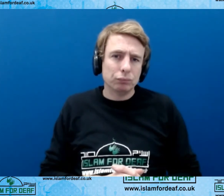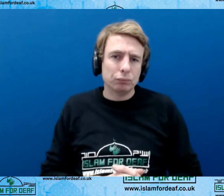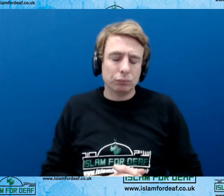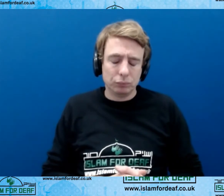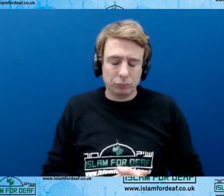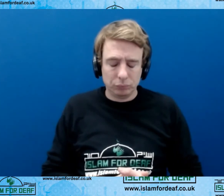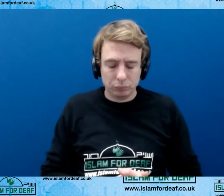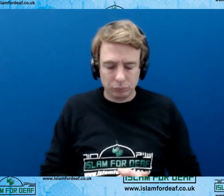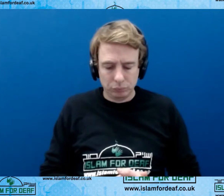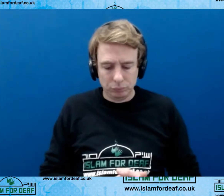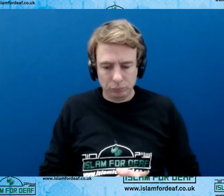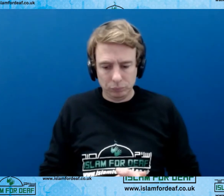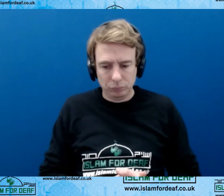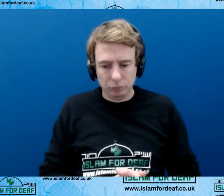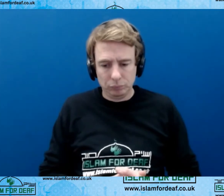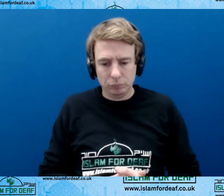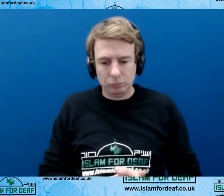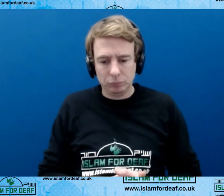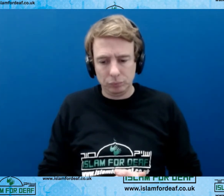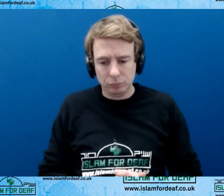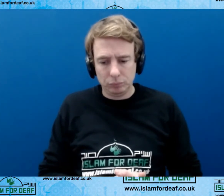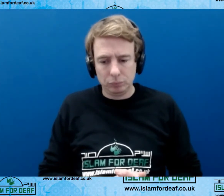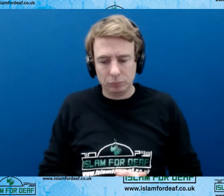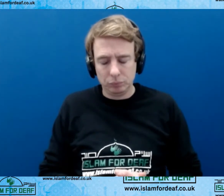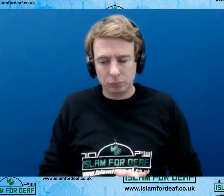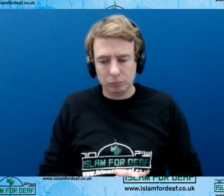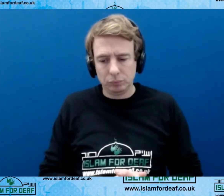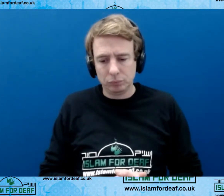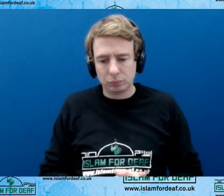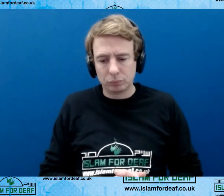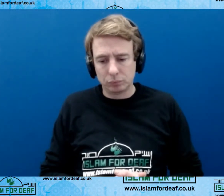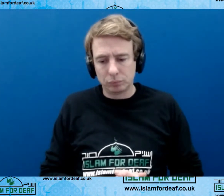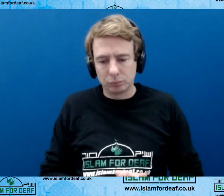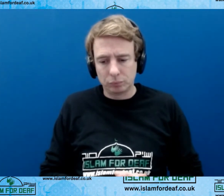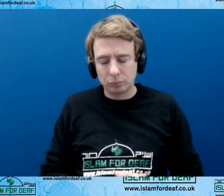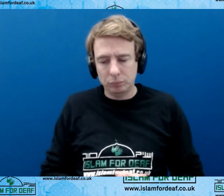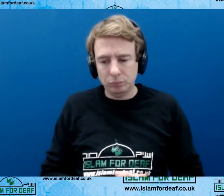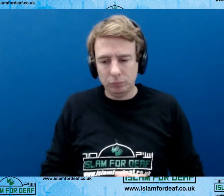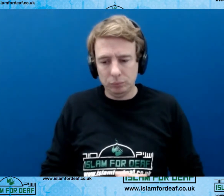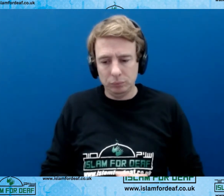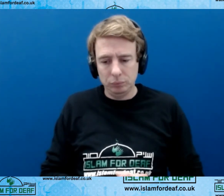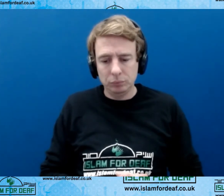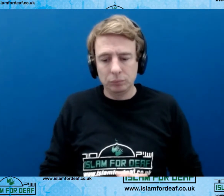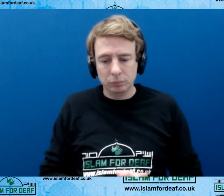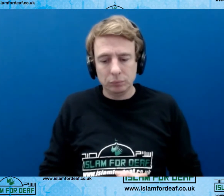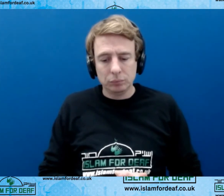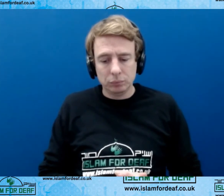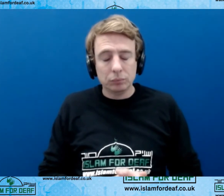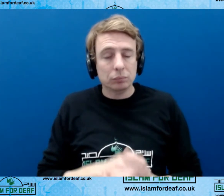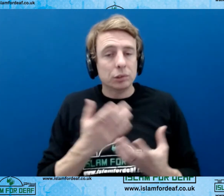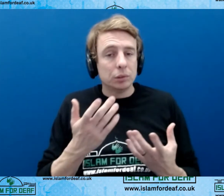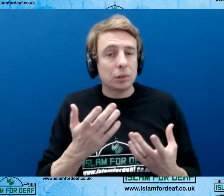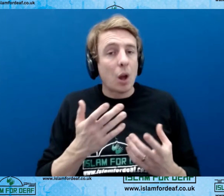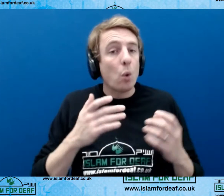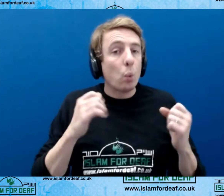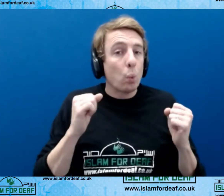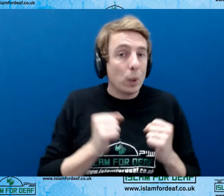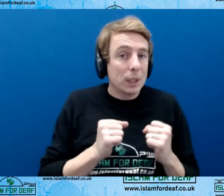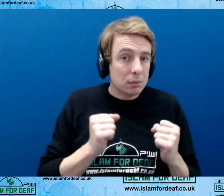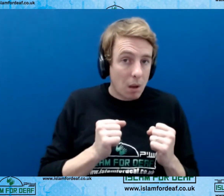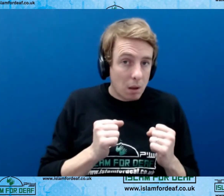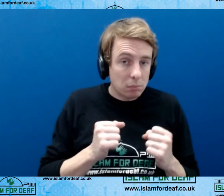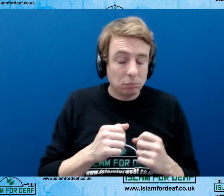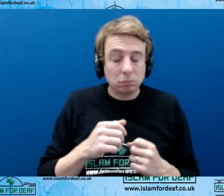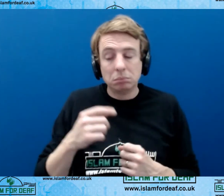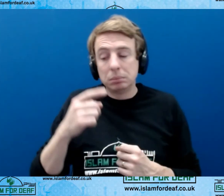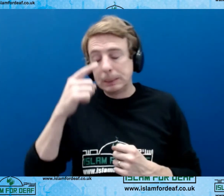الشكر. The two delegations would go, one in the winter and one in the summer. They would go and they would return